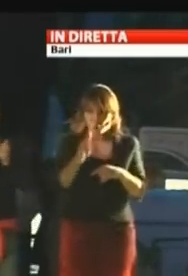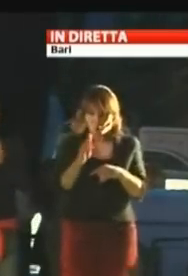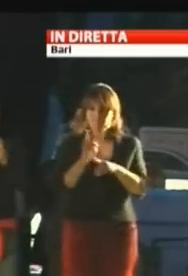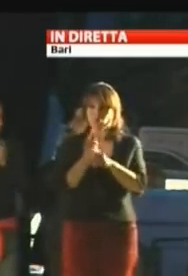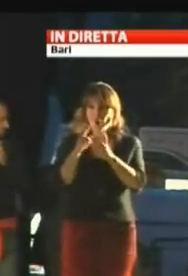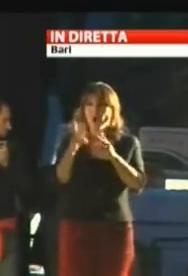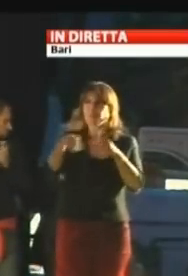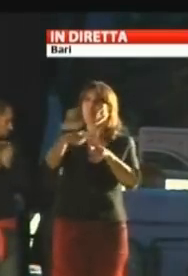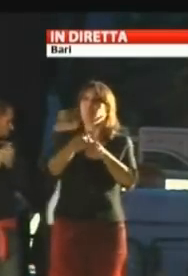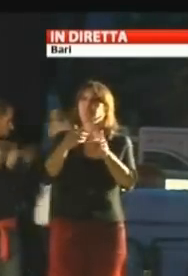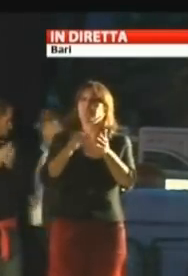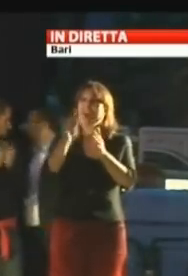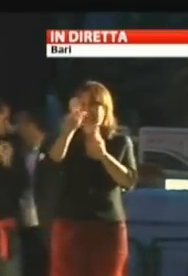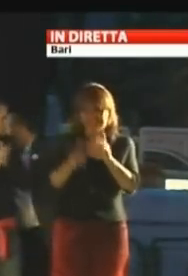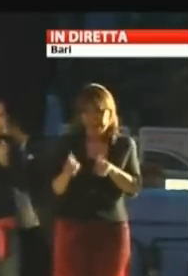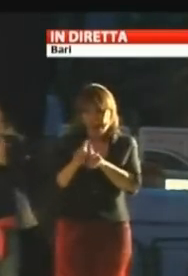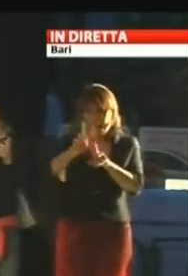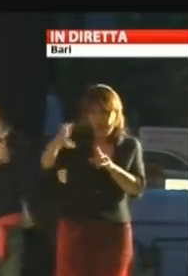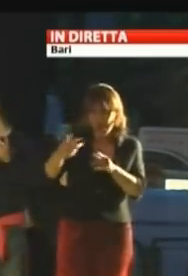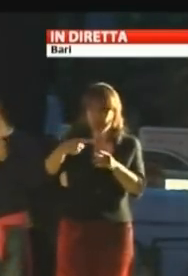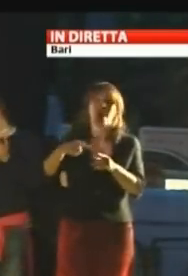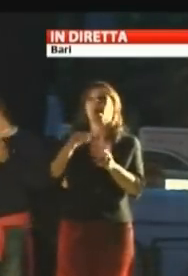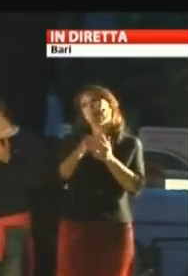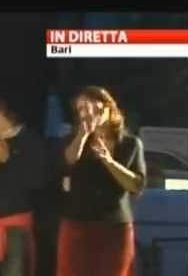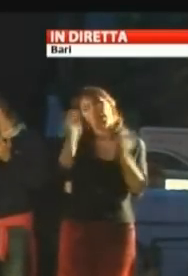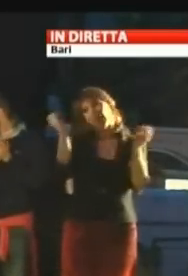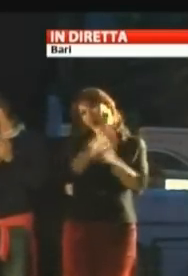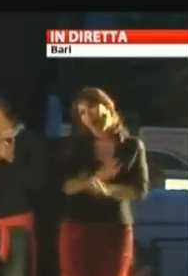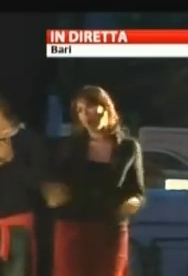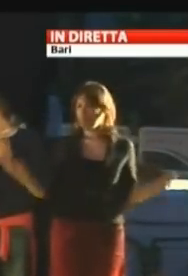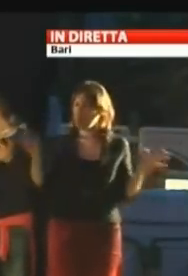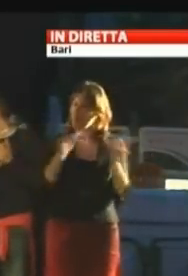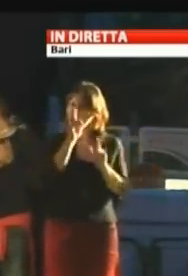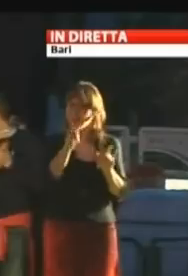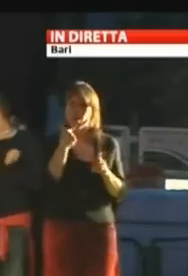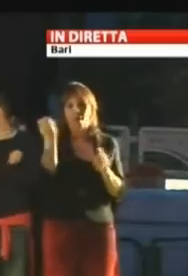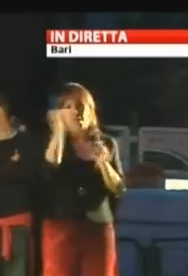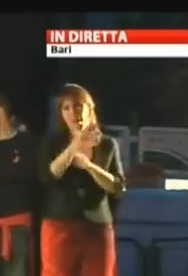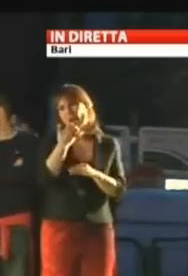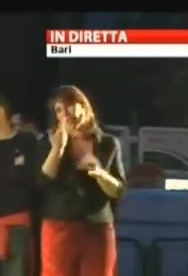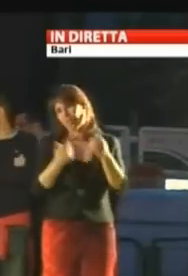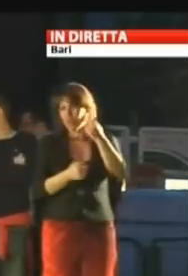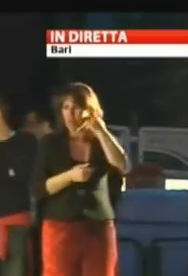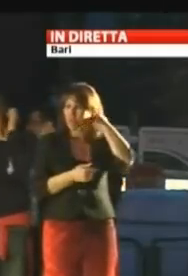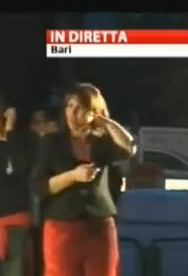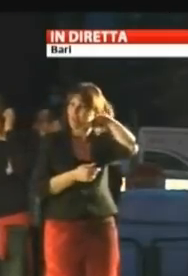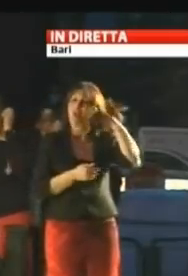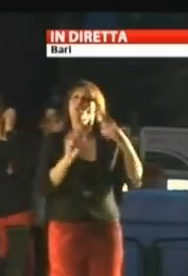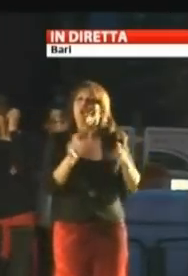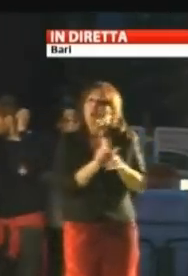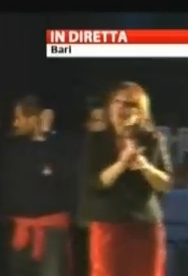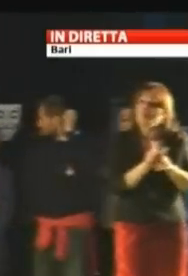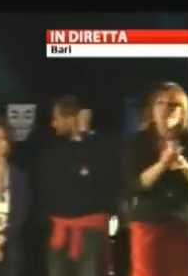Banca d'Italia che si sono dimenticati. Banca d'Italia... hanno fatto